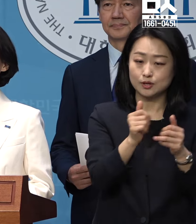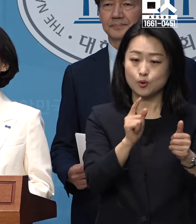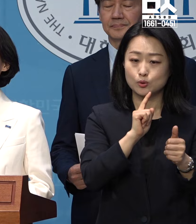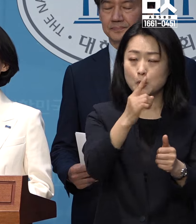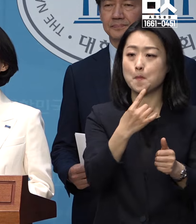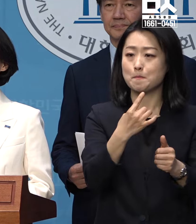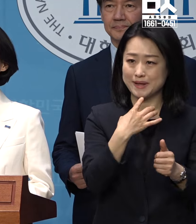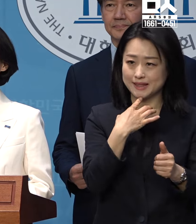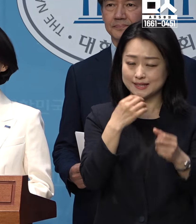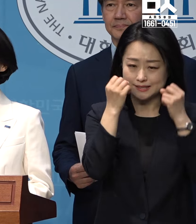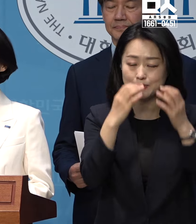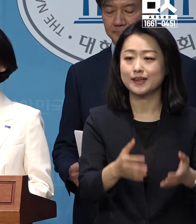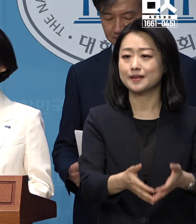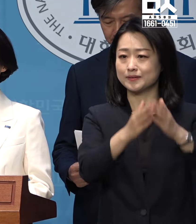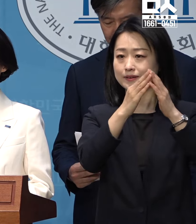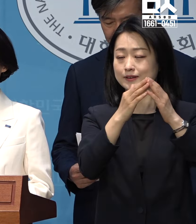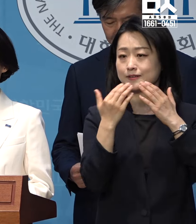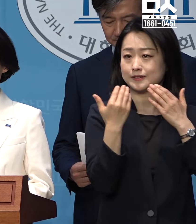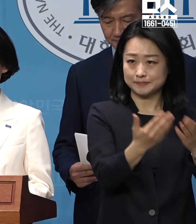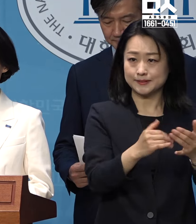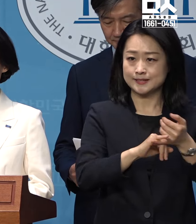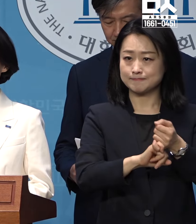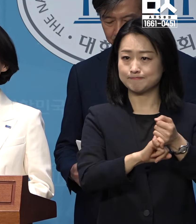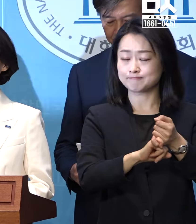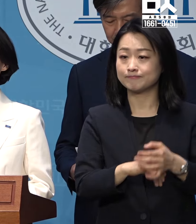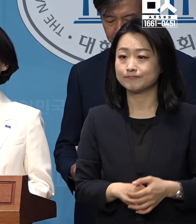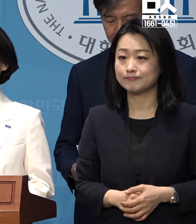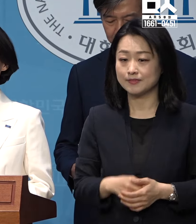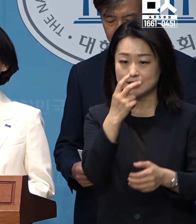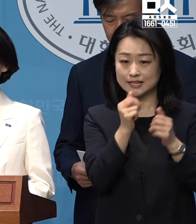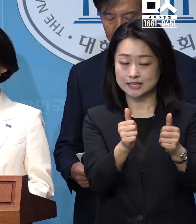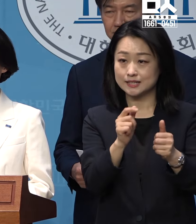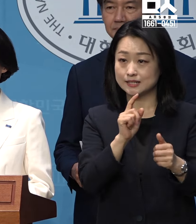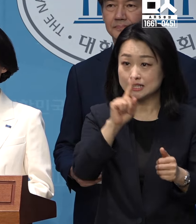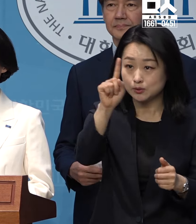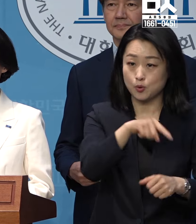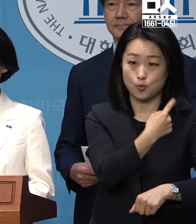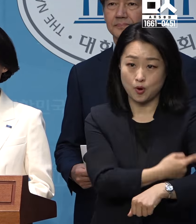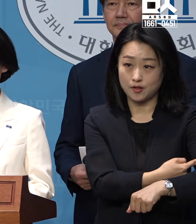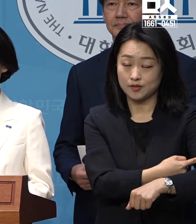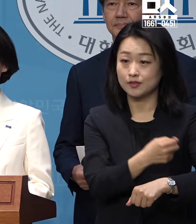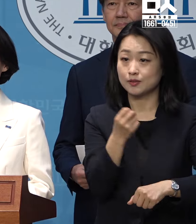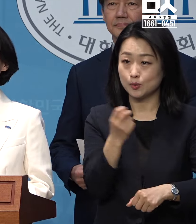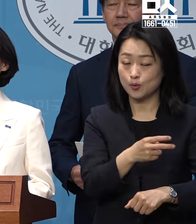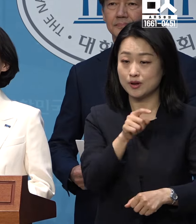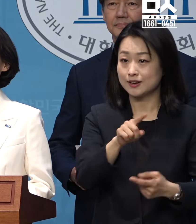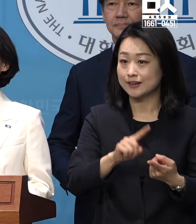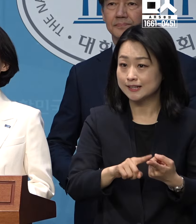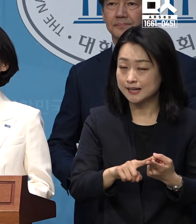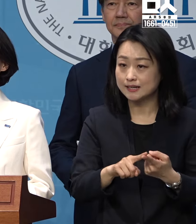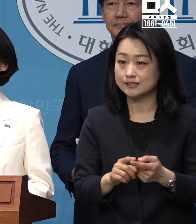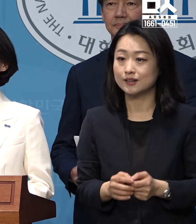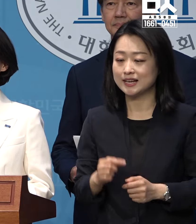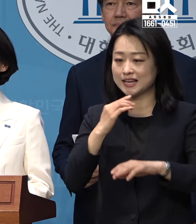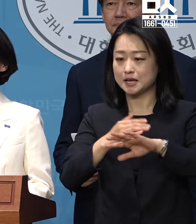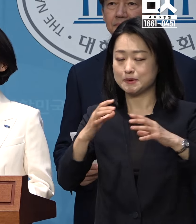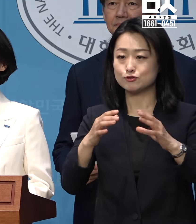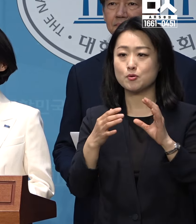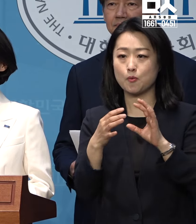공소청으로 재건축하겠습니다. 검찰의 기소권도 기소 대배심 제도를 도입해